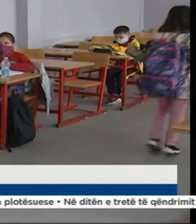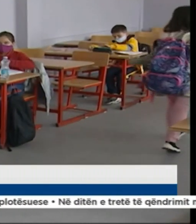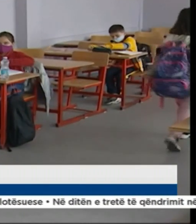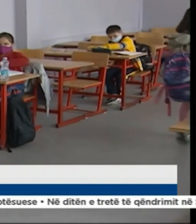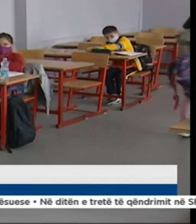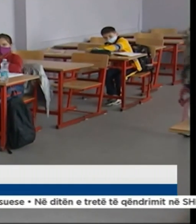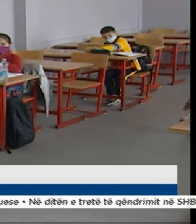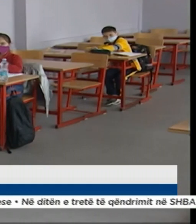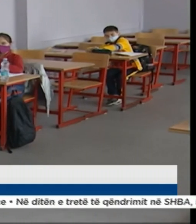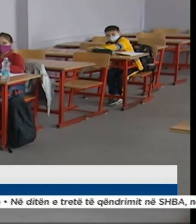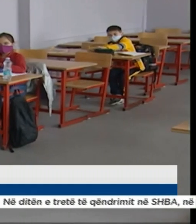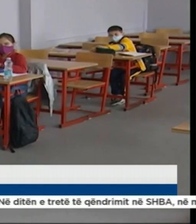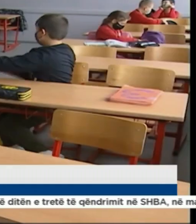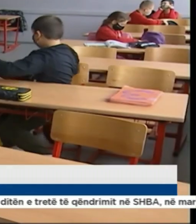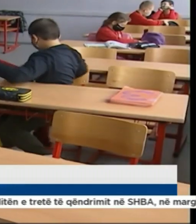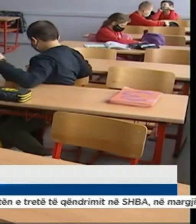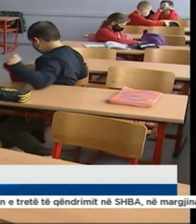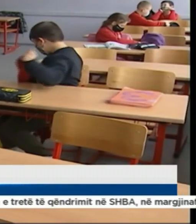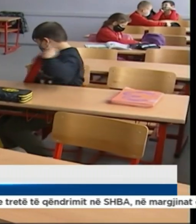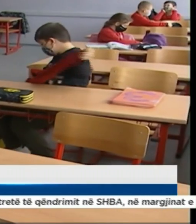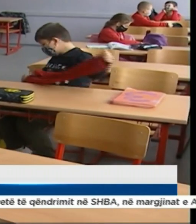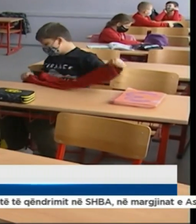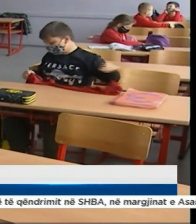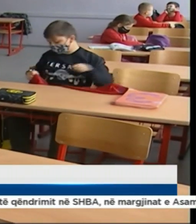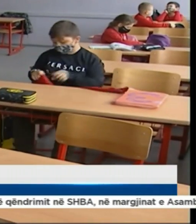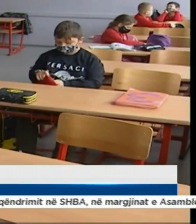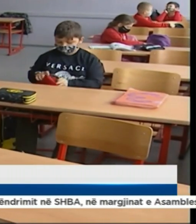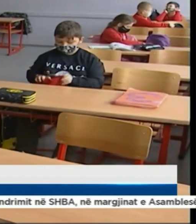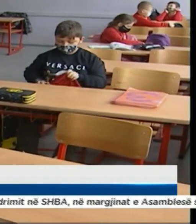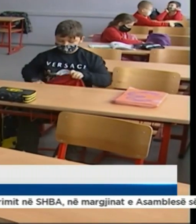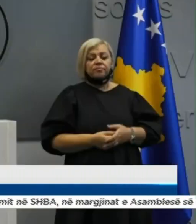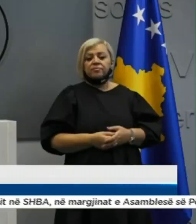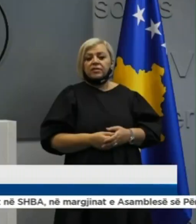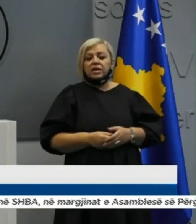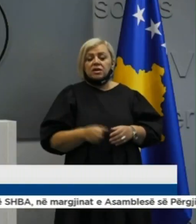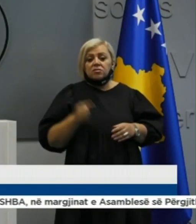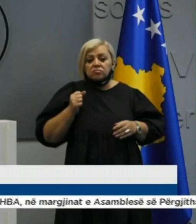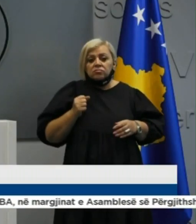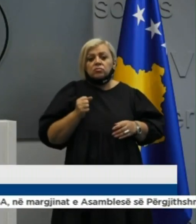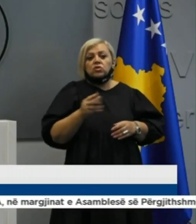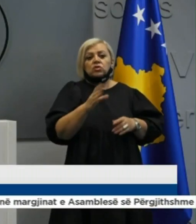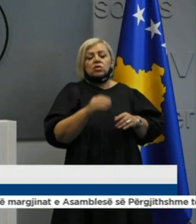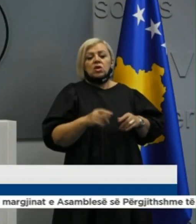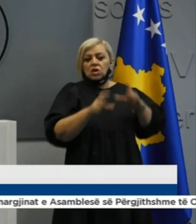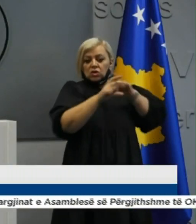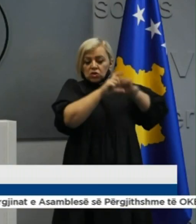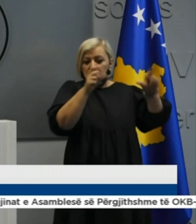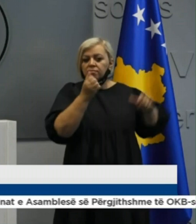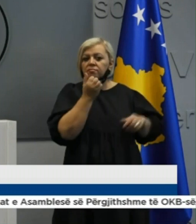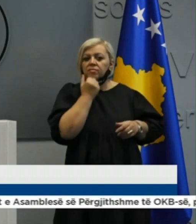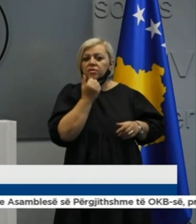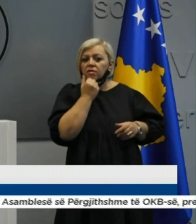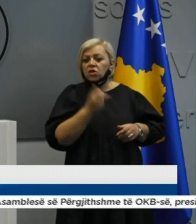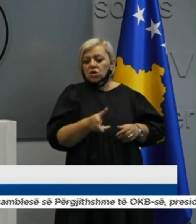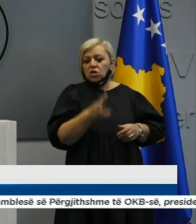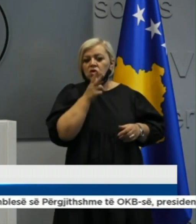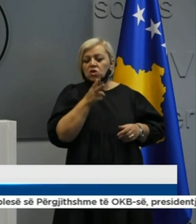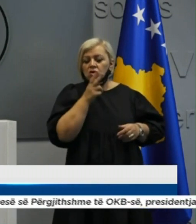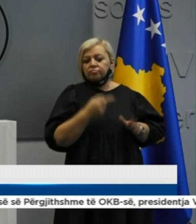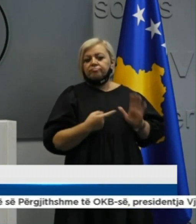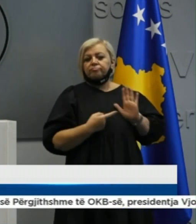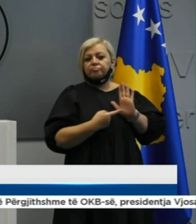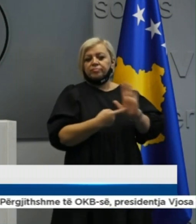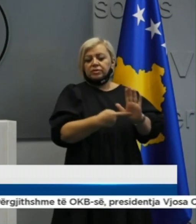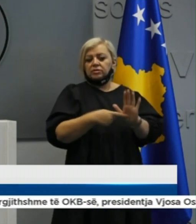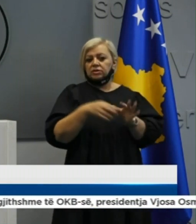janë në komunat e Kosovës me thekste veçant lidhur me filimin e procesit mësimor. Në të njitë nko, nga të gjithë u